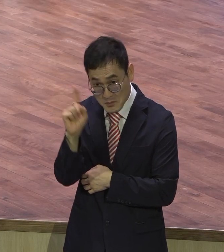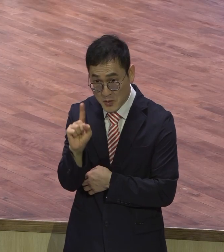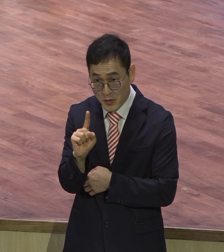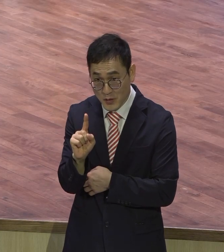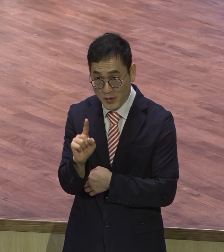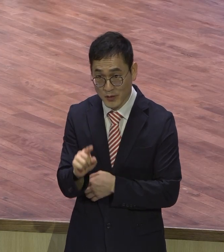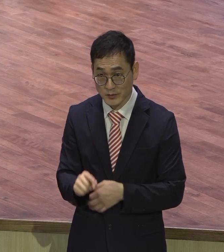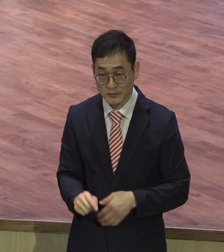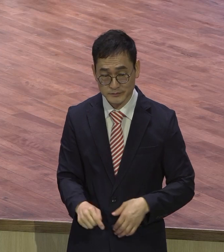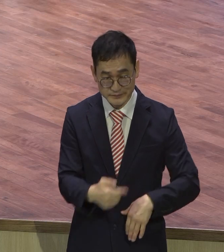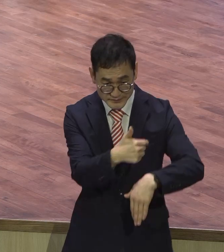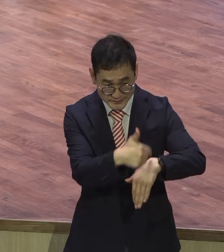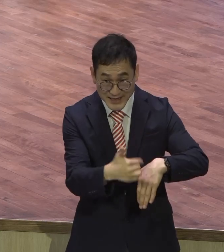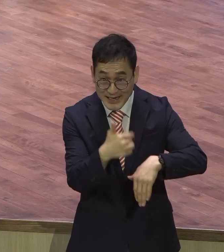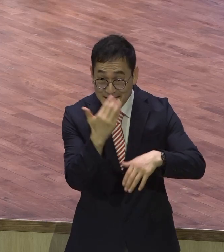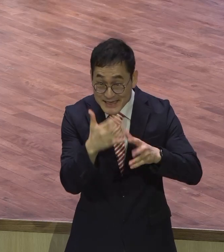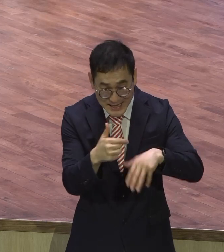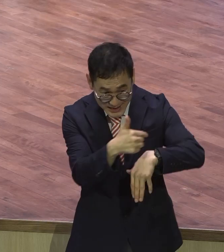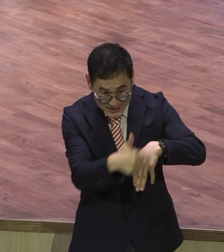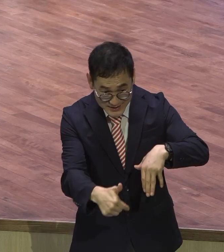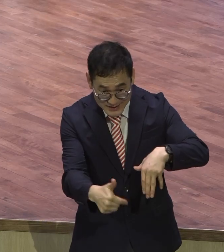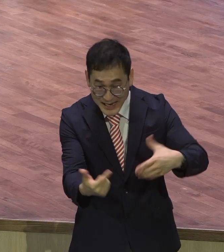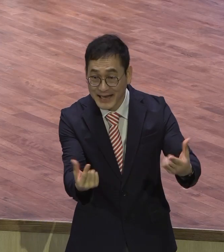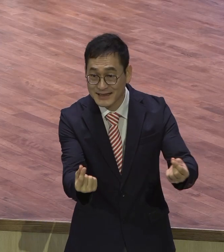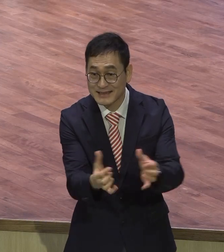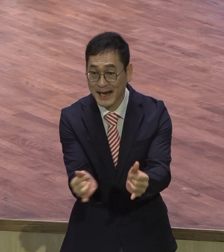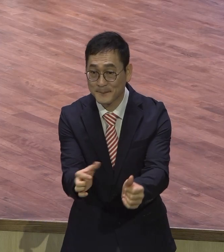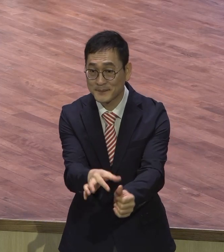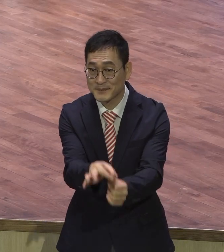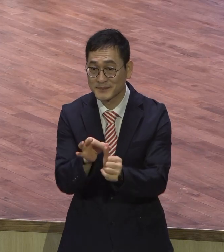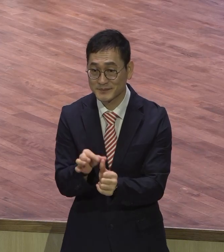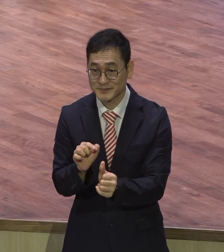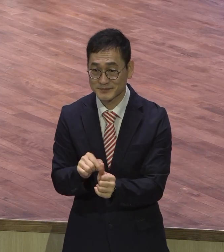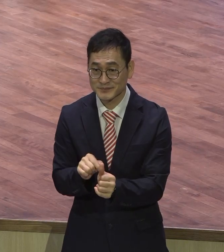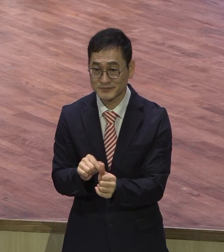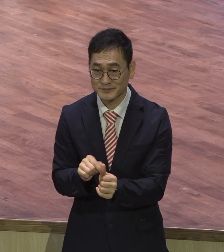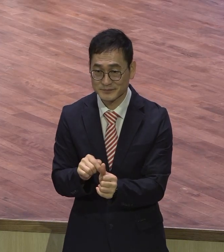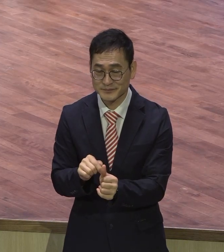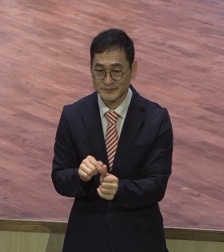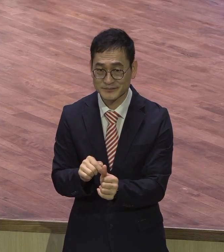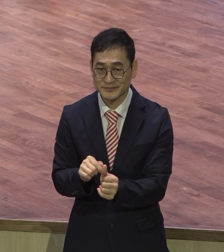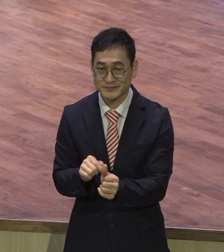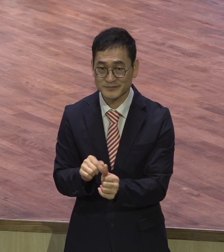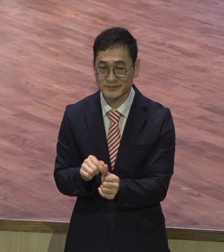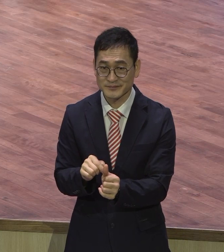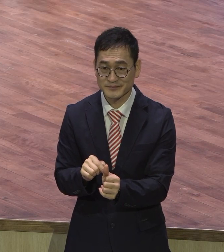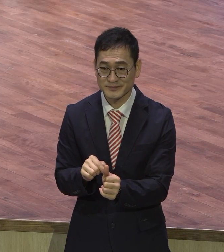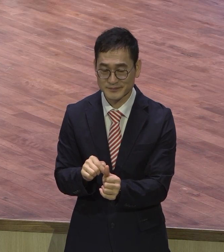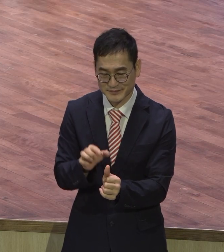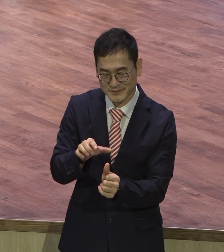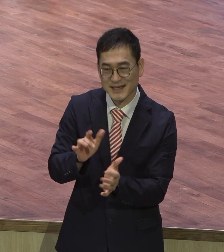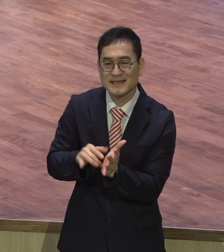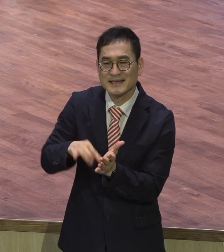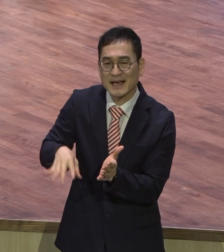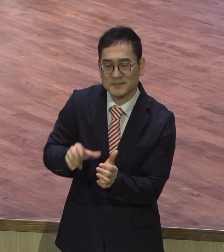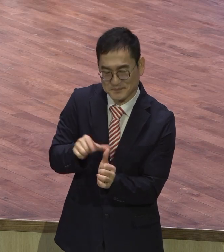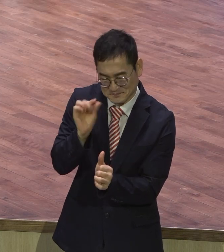동족의 사정을 제일 잘 아는 이스라엘 사람 중에서 세리를 뽑아서